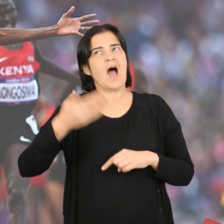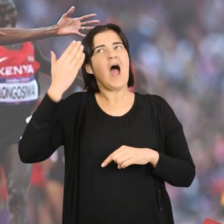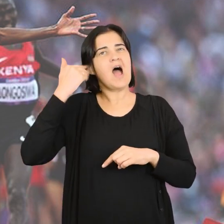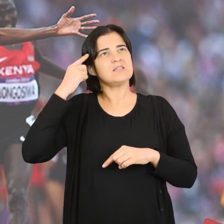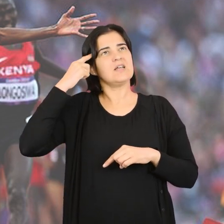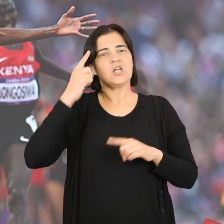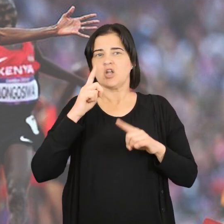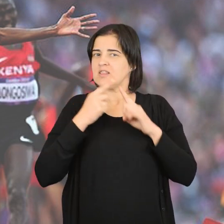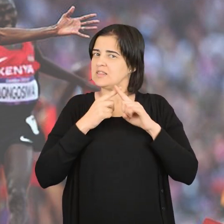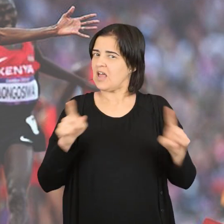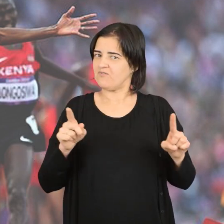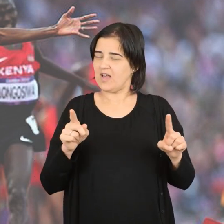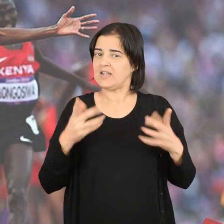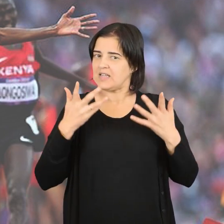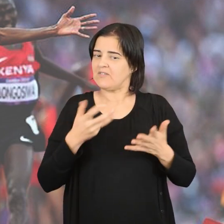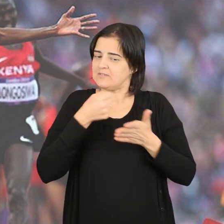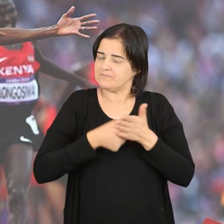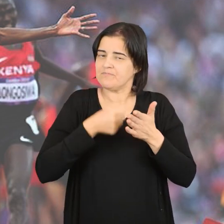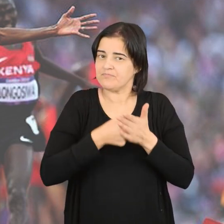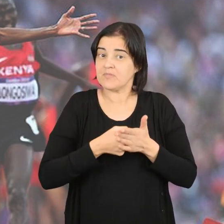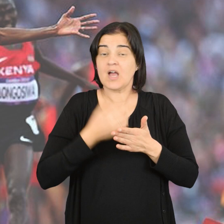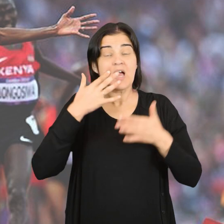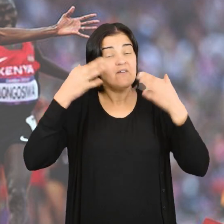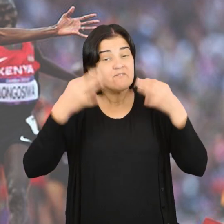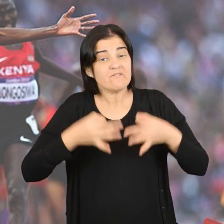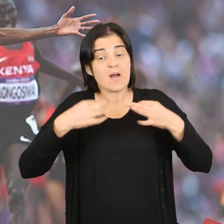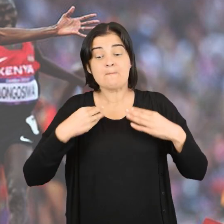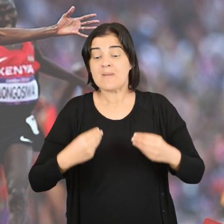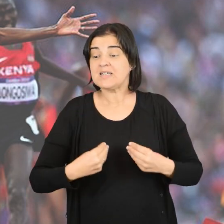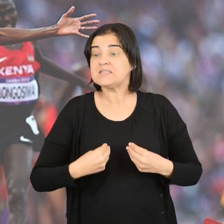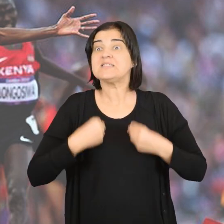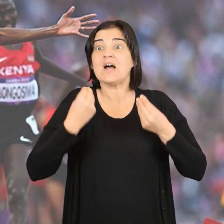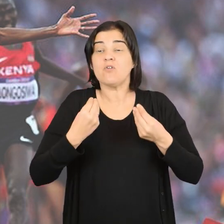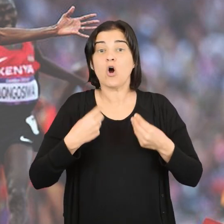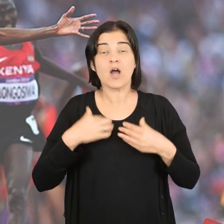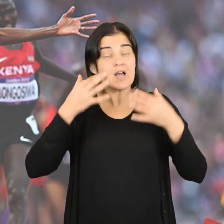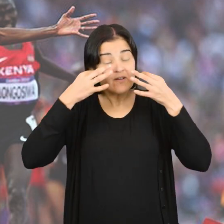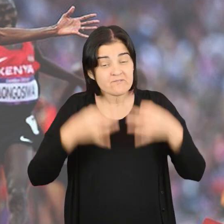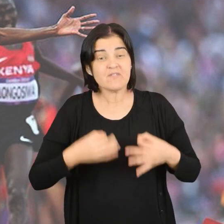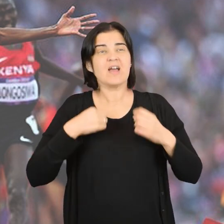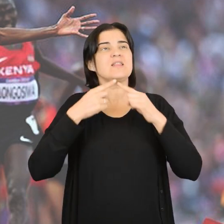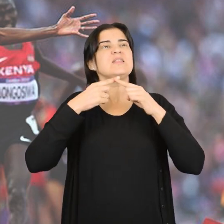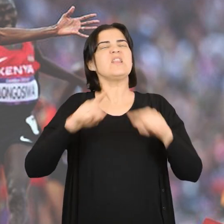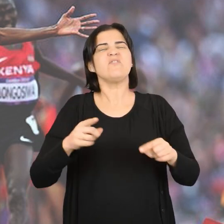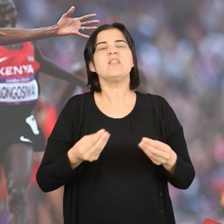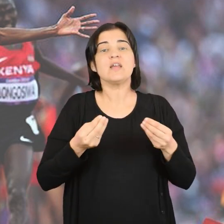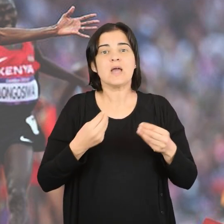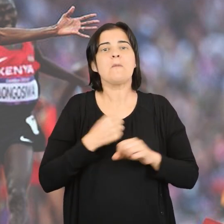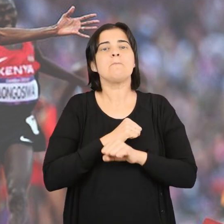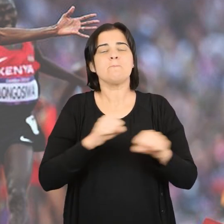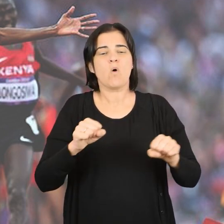no tengan que pasar por lo que él pasó lo que realmente me salvó